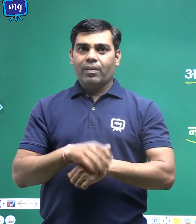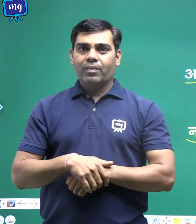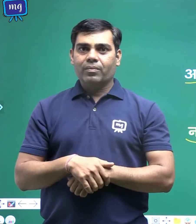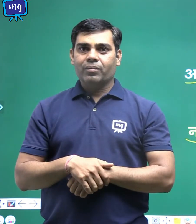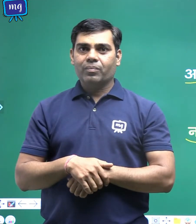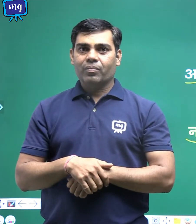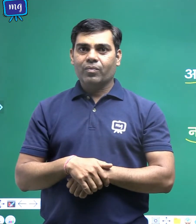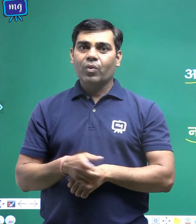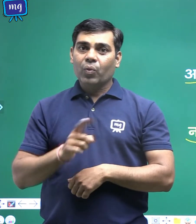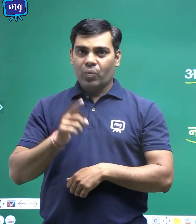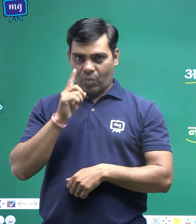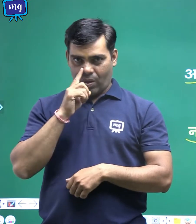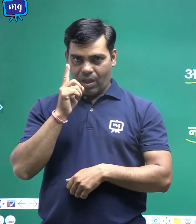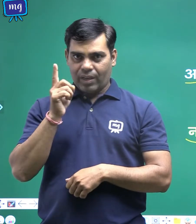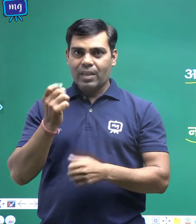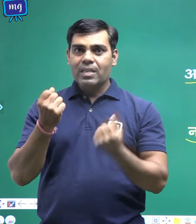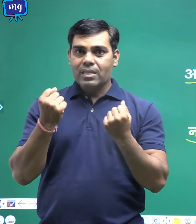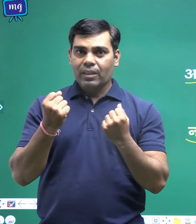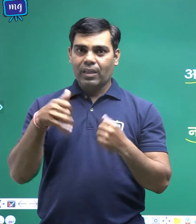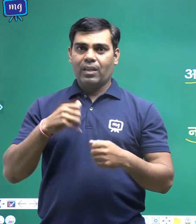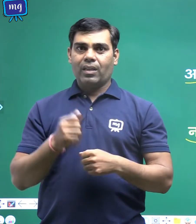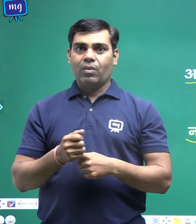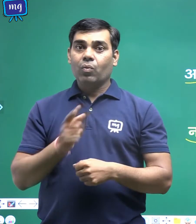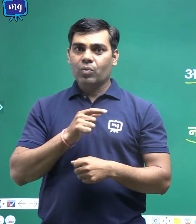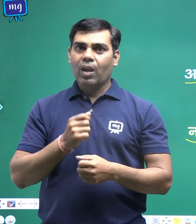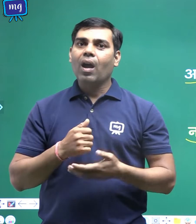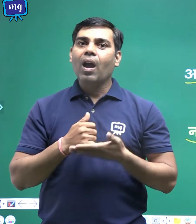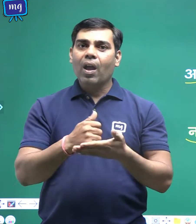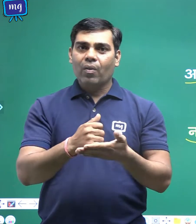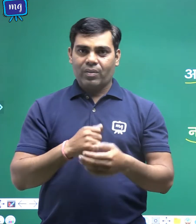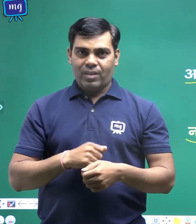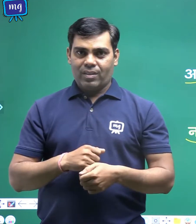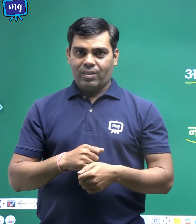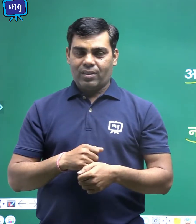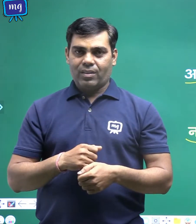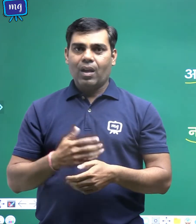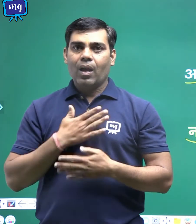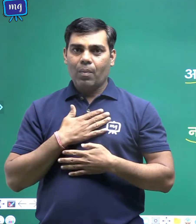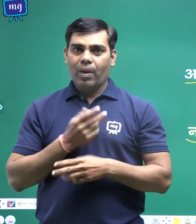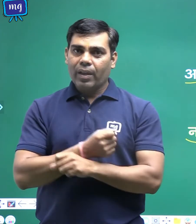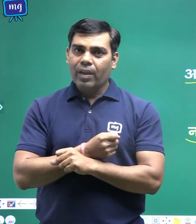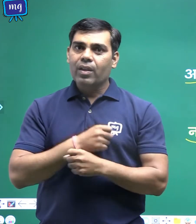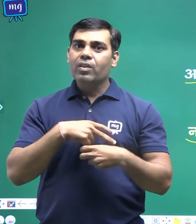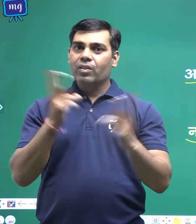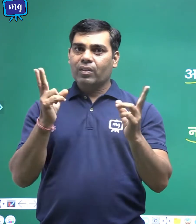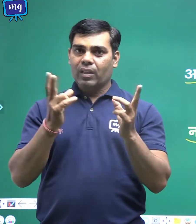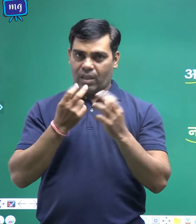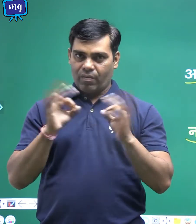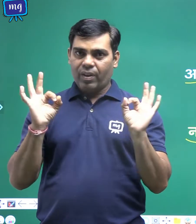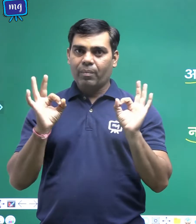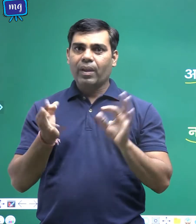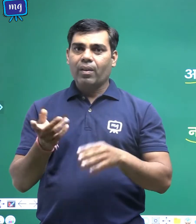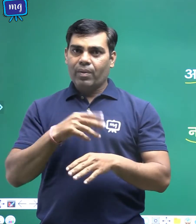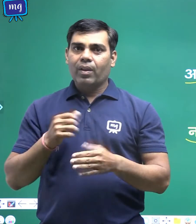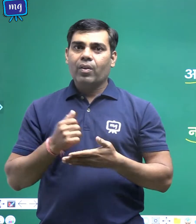जो नारी शक्ति है उसका योगदान हमारे स्वतंत्रता आंदोलन में